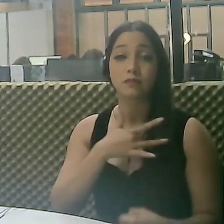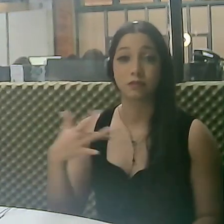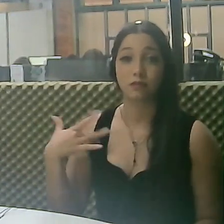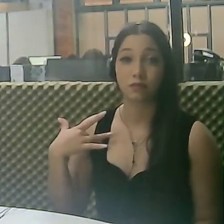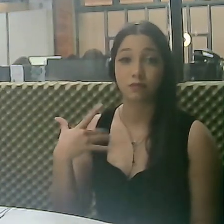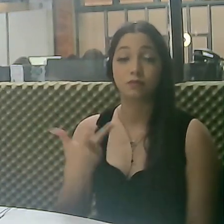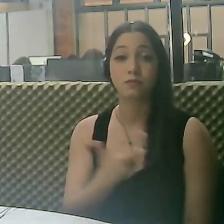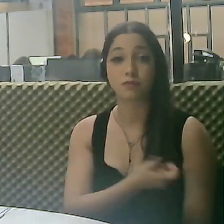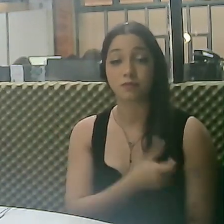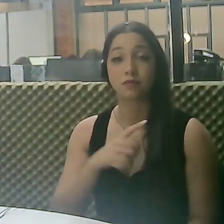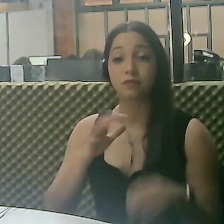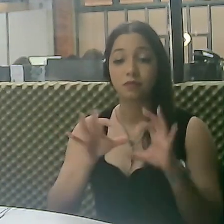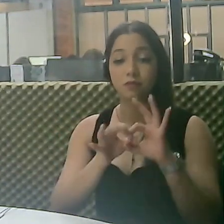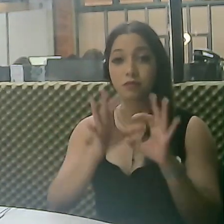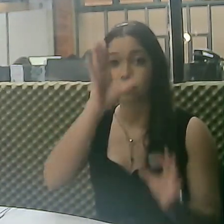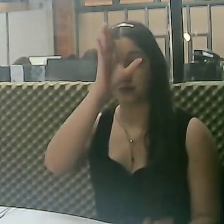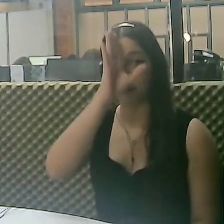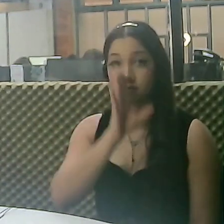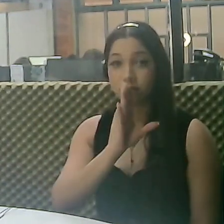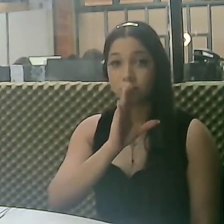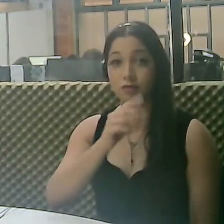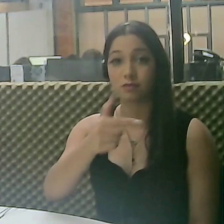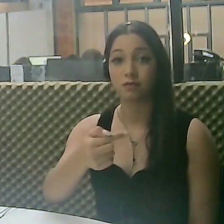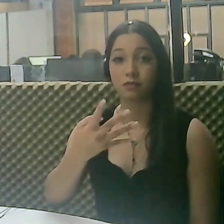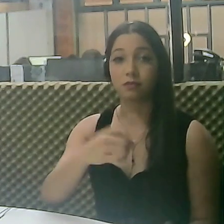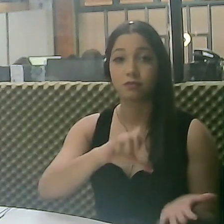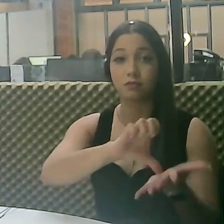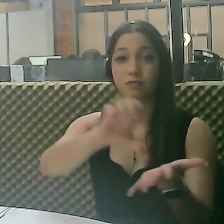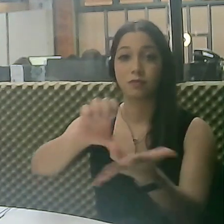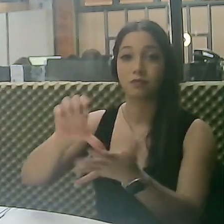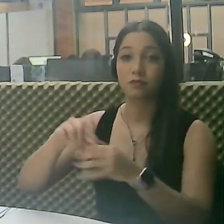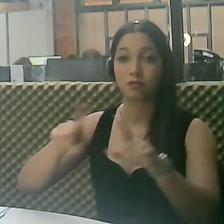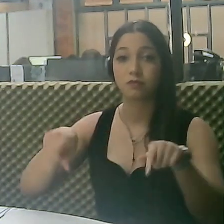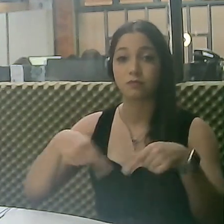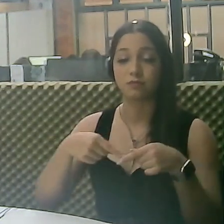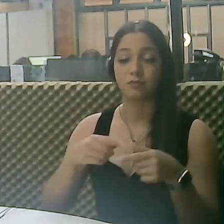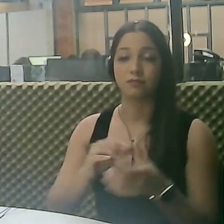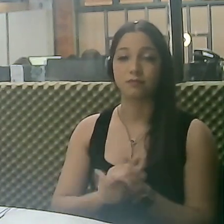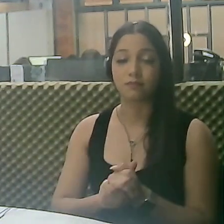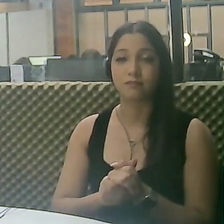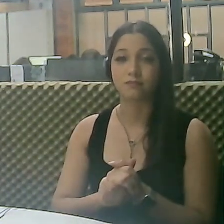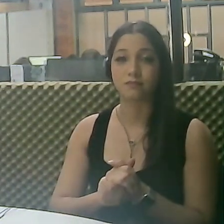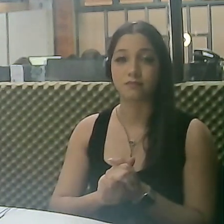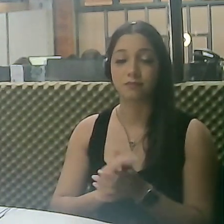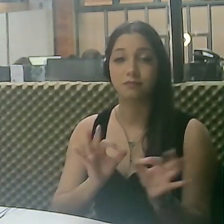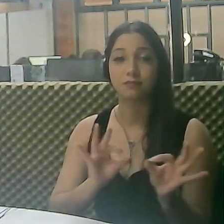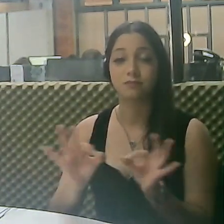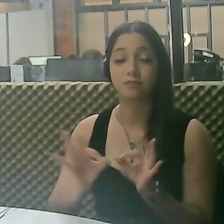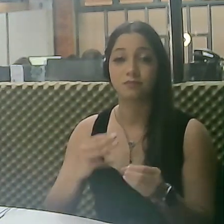estão disponíveis gratuitamente nas 74 salas de vacina. O